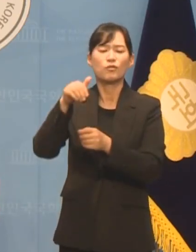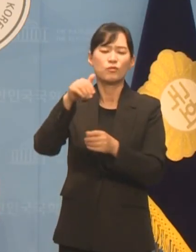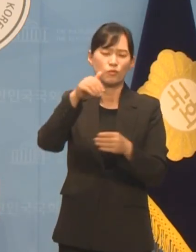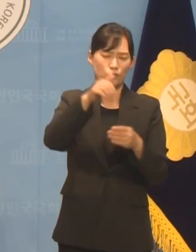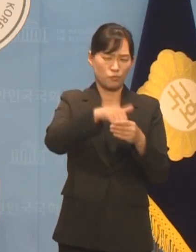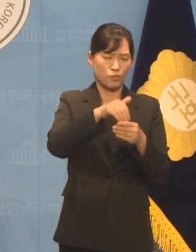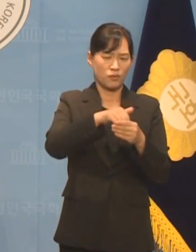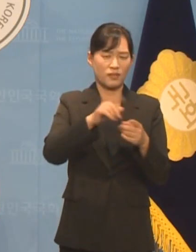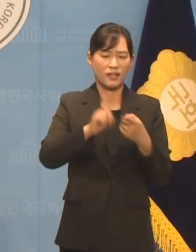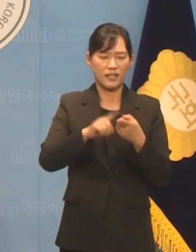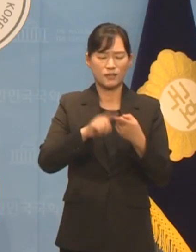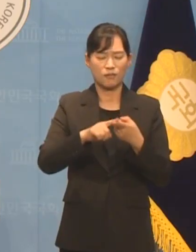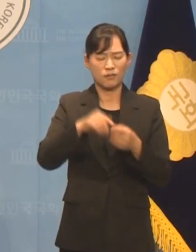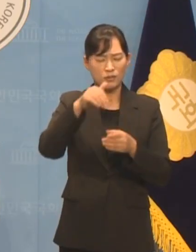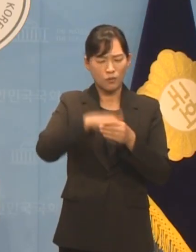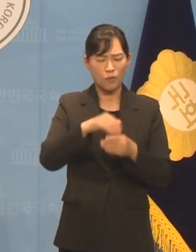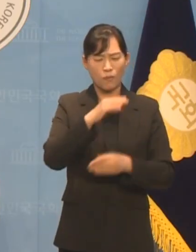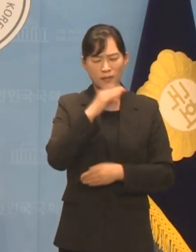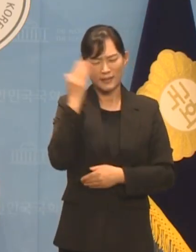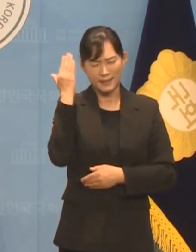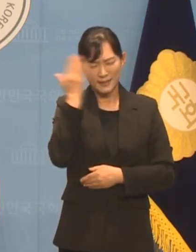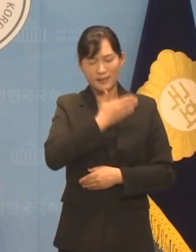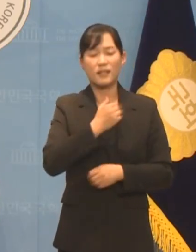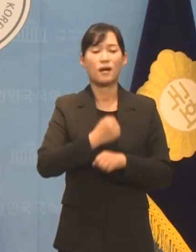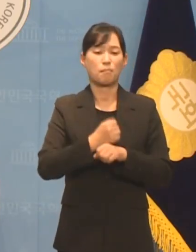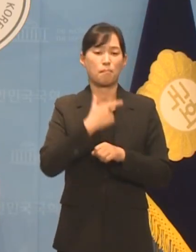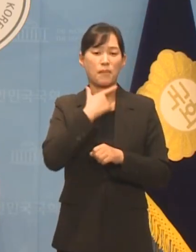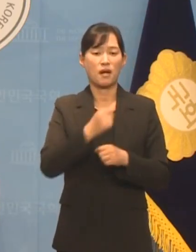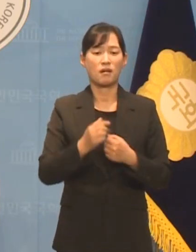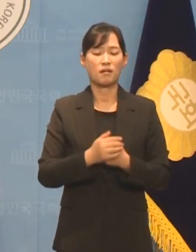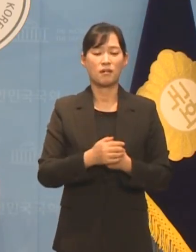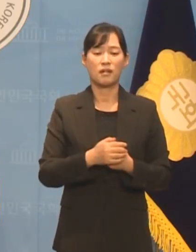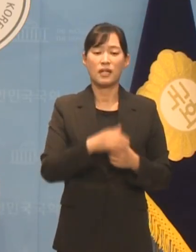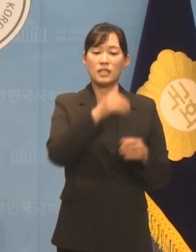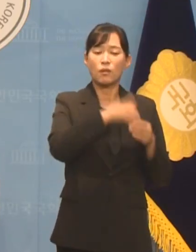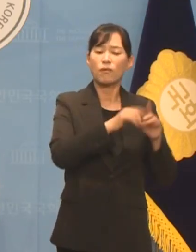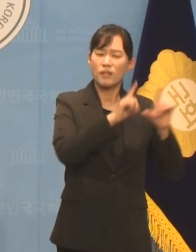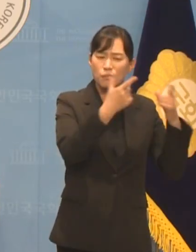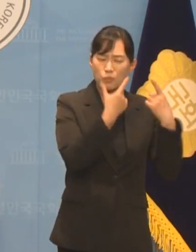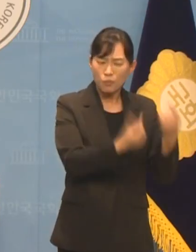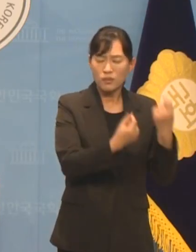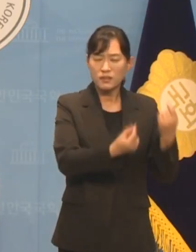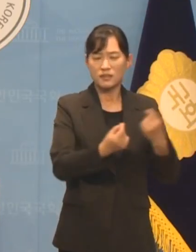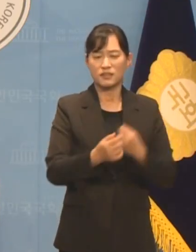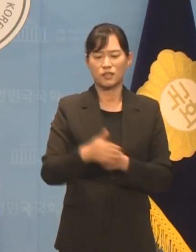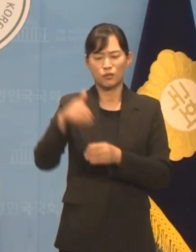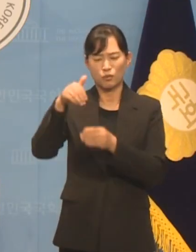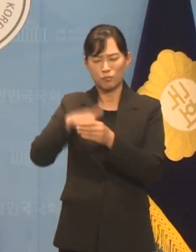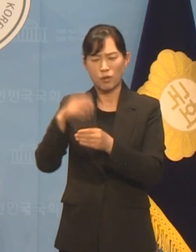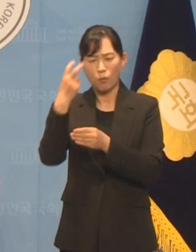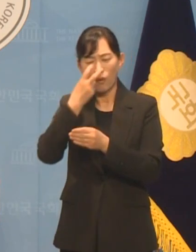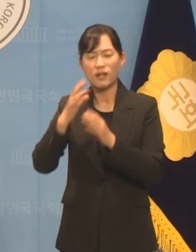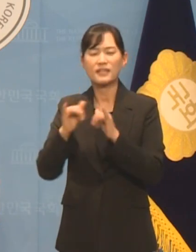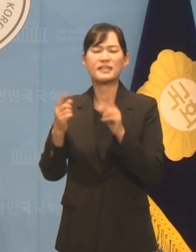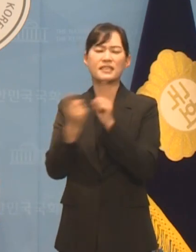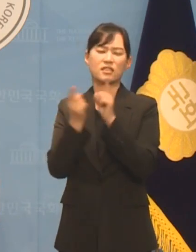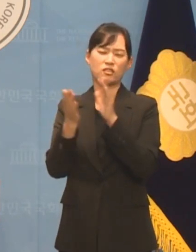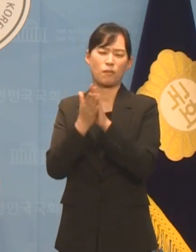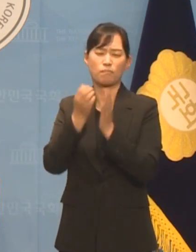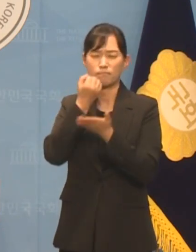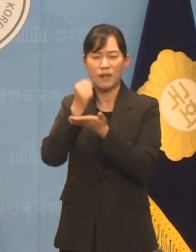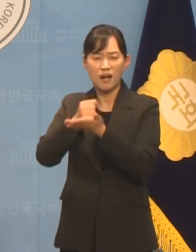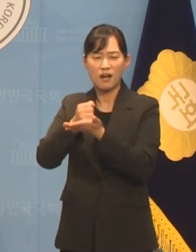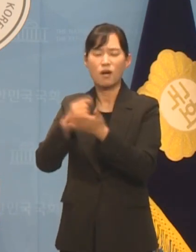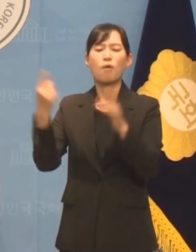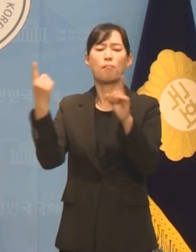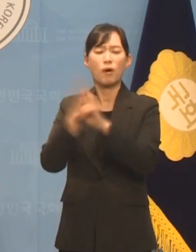대해서 선거에 대해서 공정하고 투명하기를 바랍니다. 당일 투표처럼 투표 관리관이 직접 날이 날 수 있도록